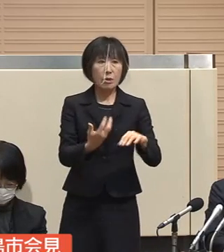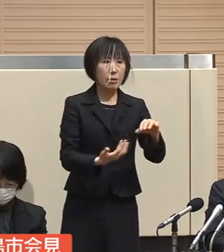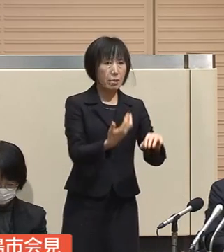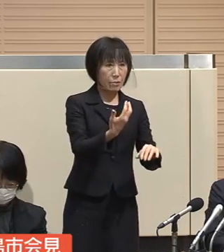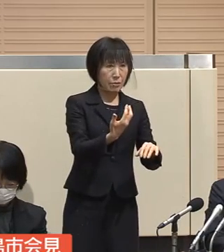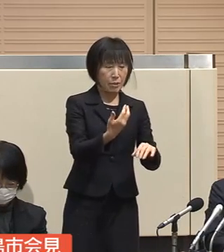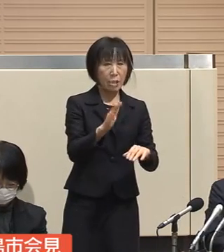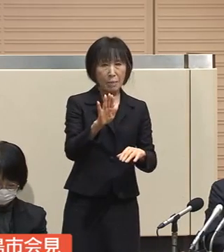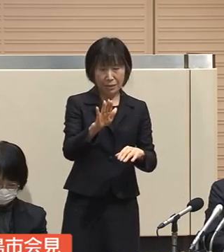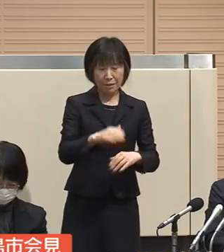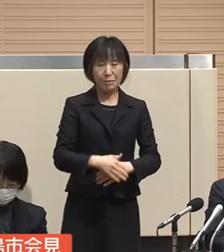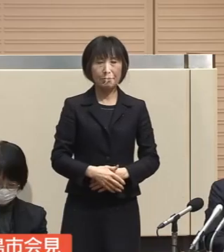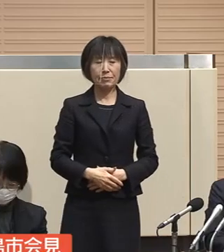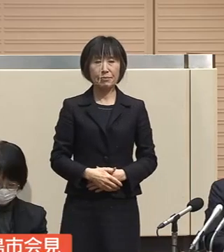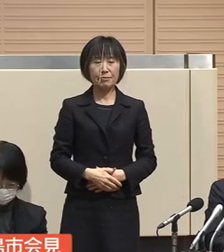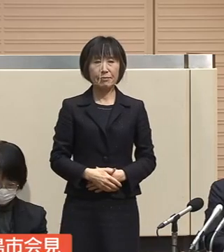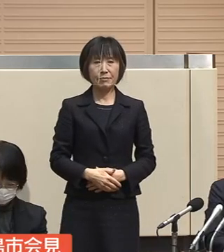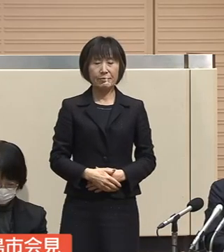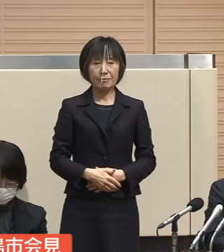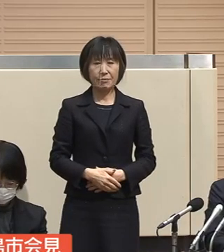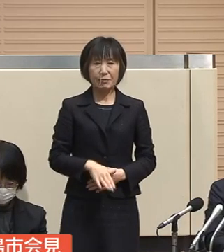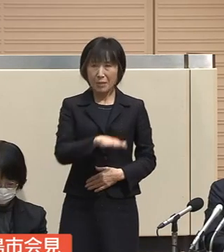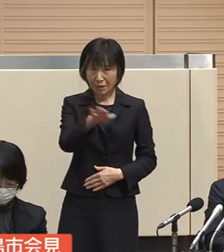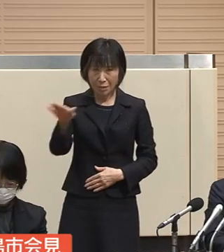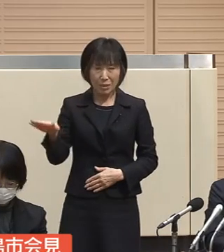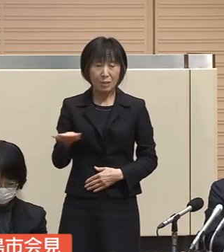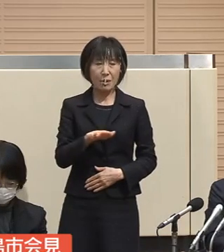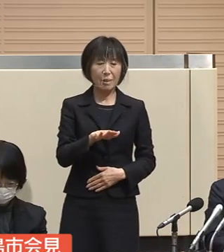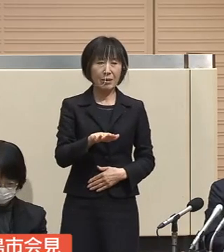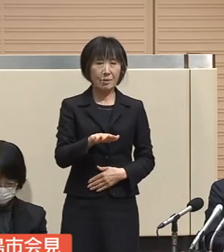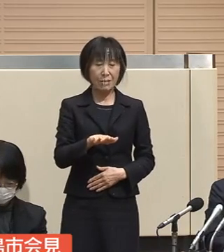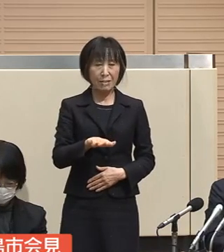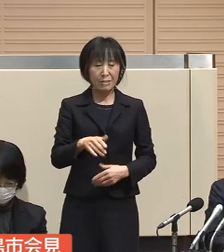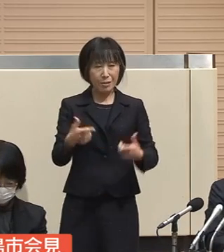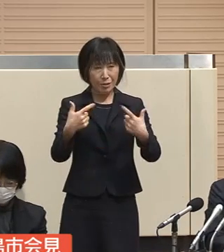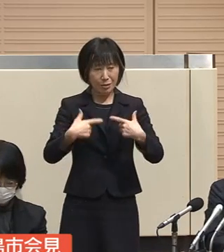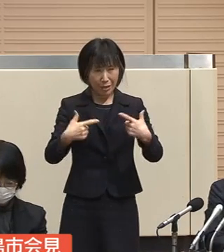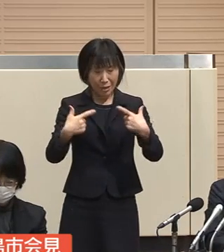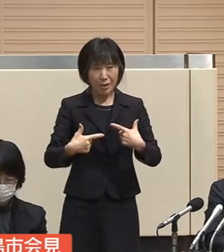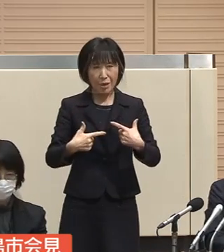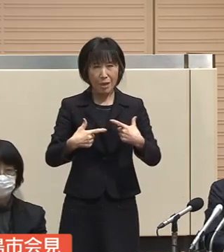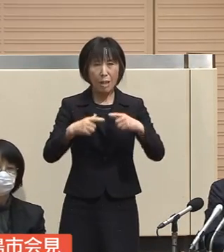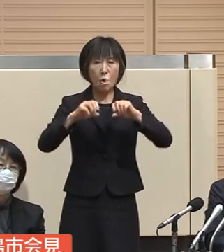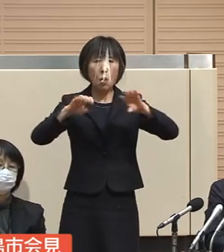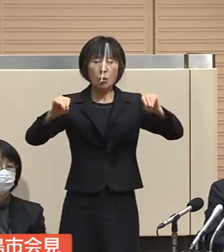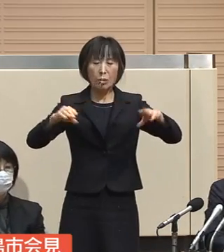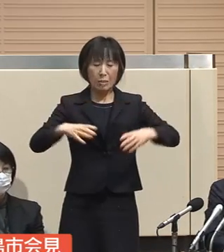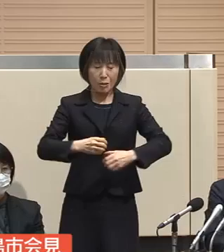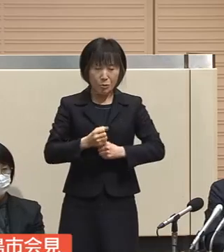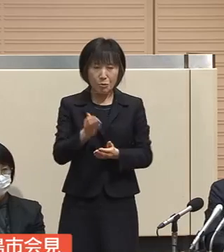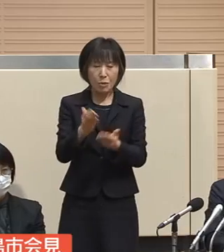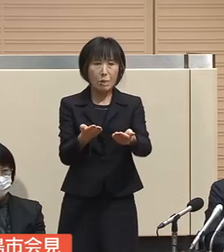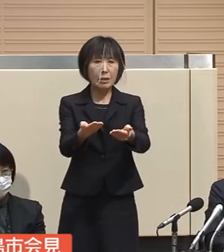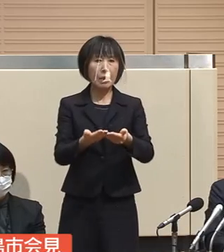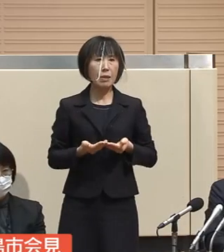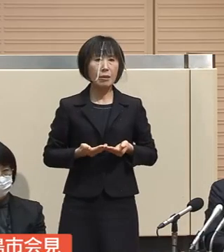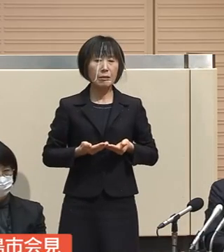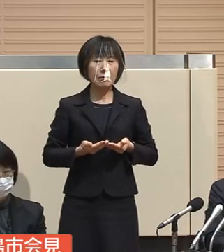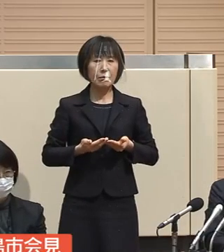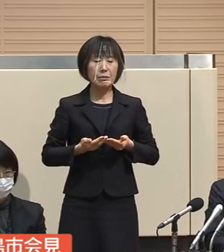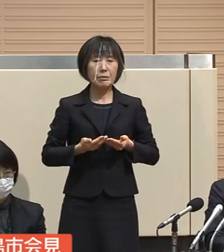事実がございます。記者クラブの皆様には日頃から報道には十分配慮していただいているところです